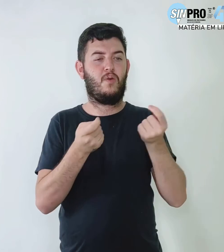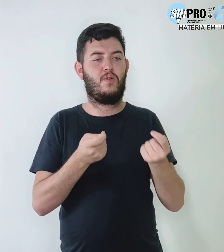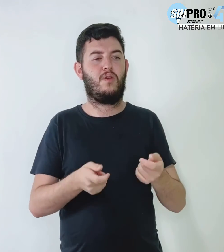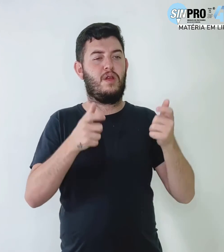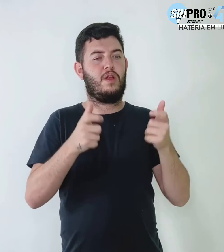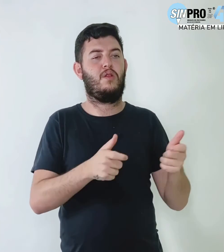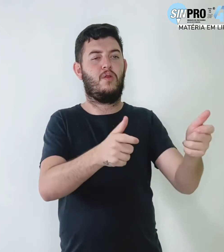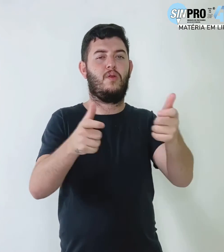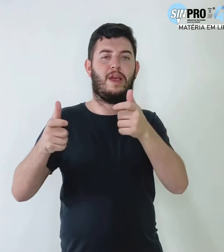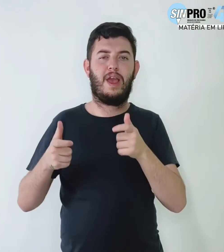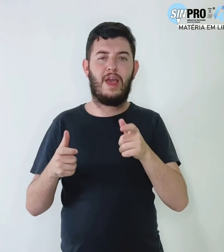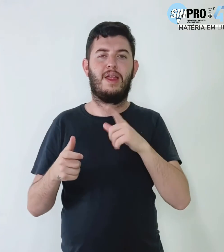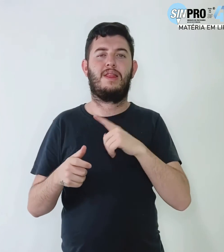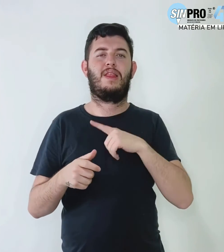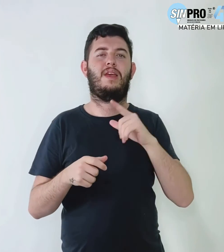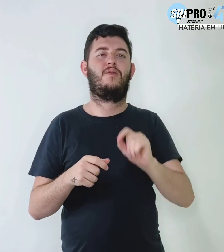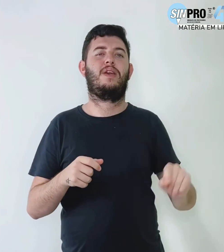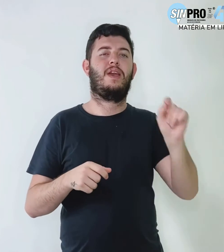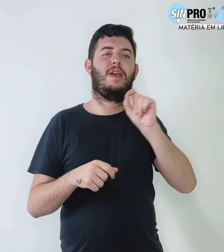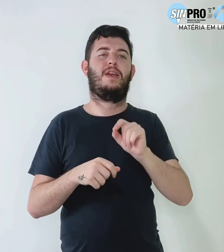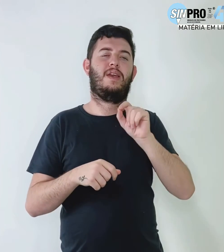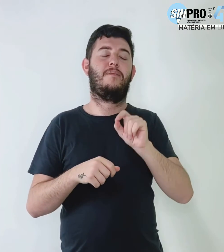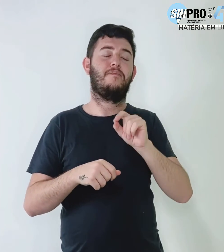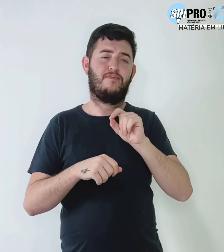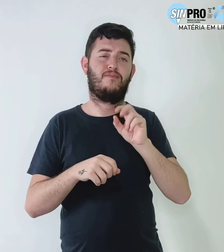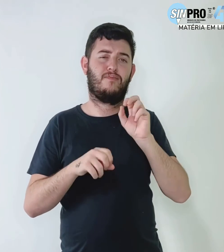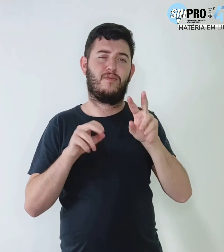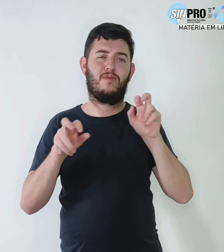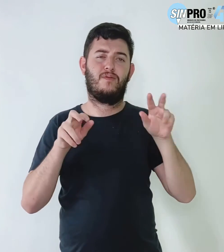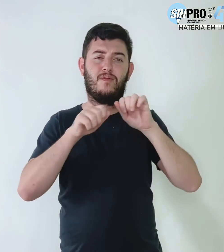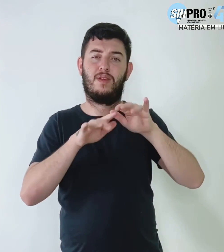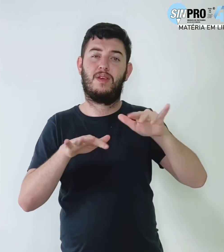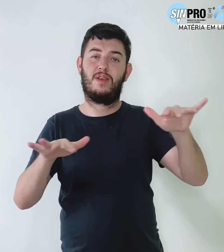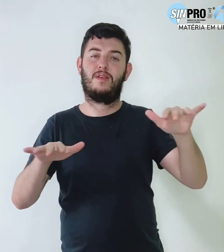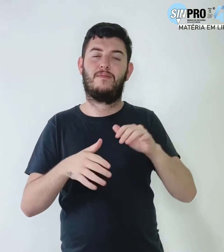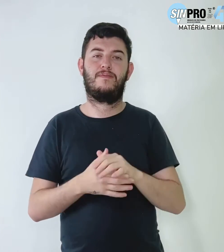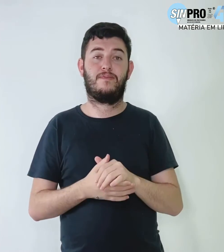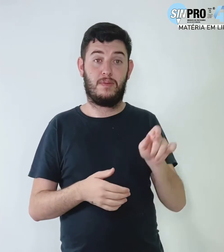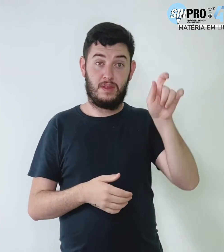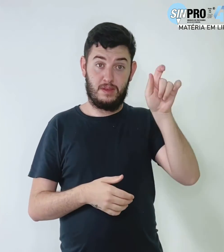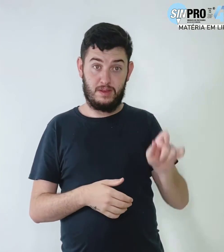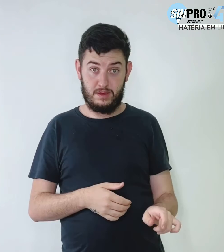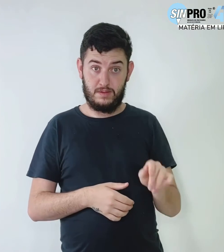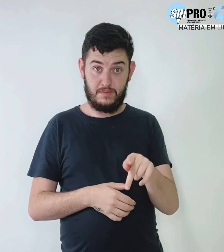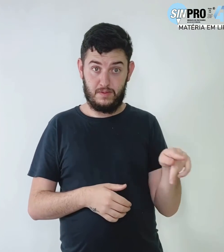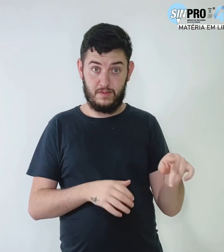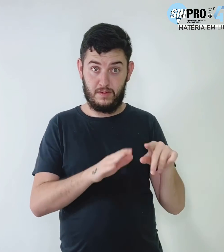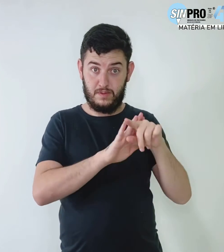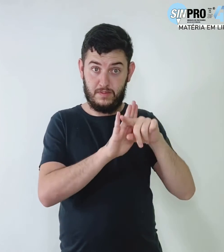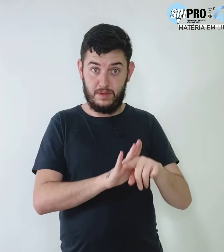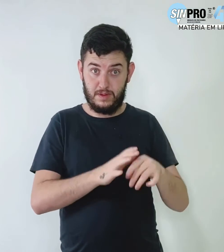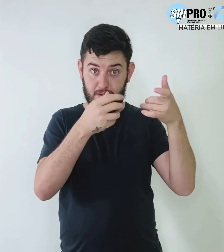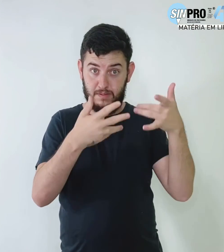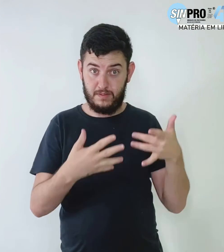os locais em que ocorram as transmissões. Diz: assim, segundo ele, A vacina